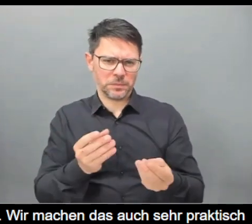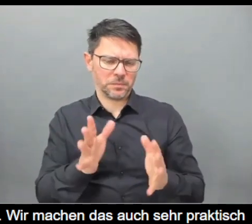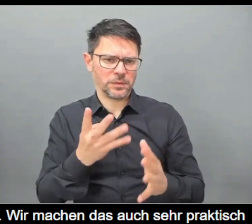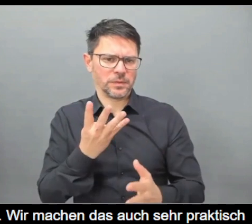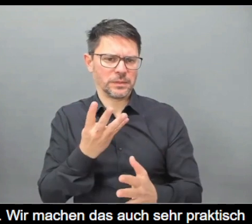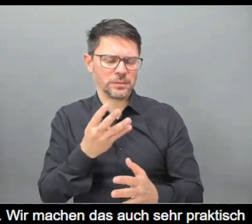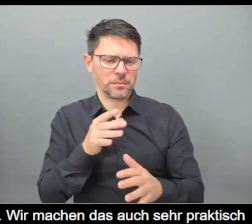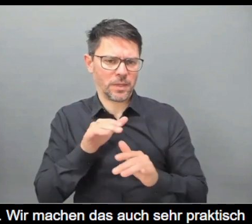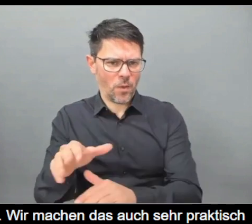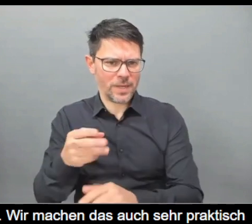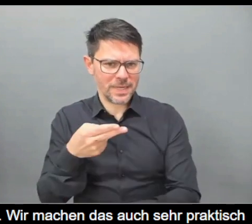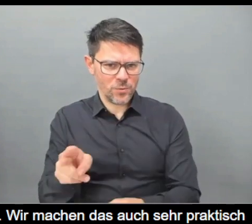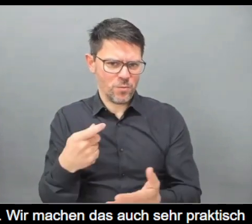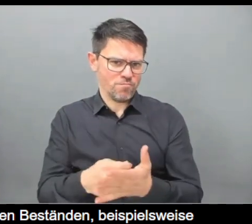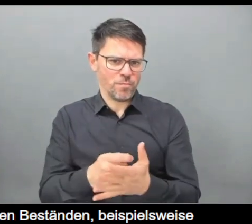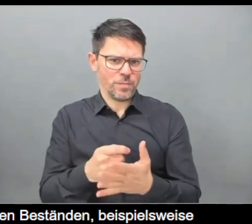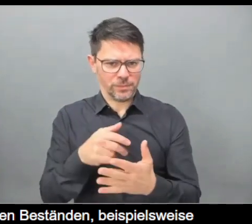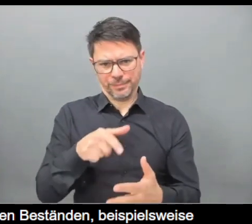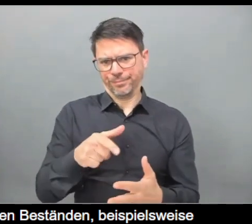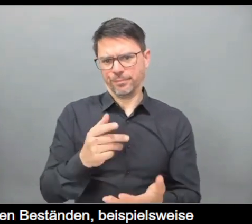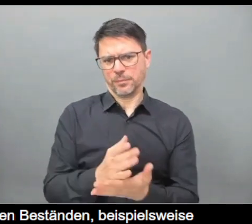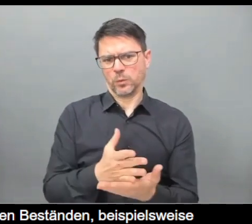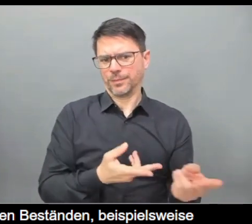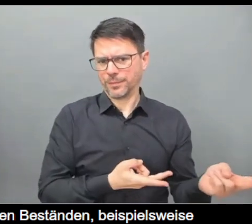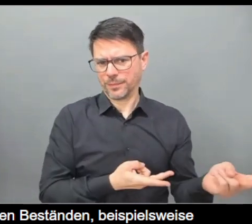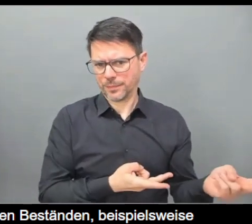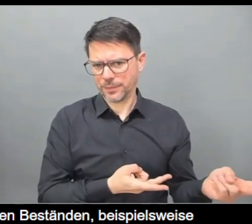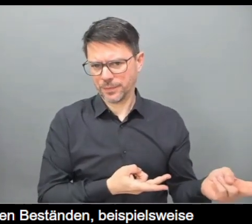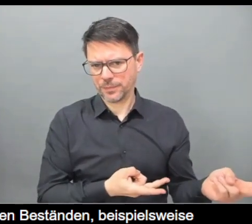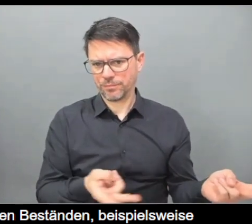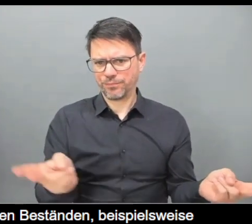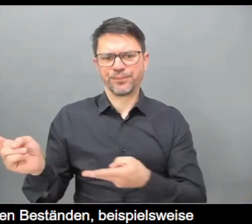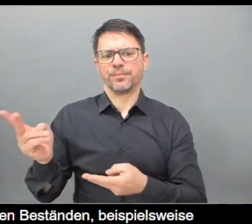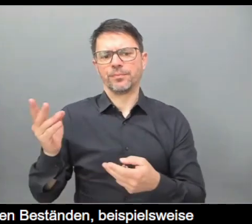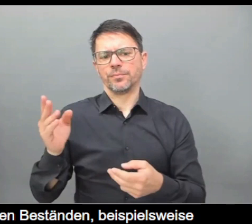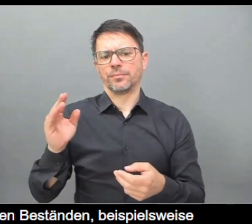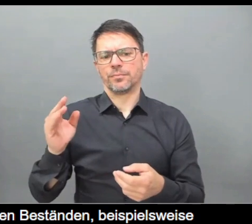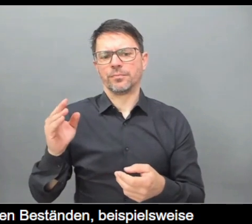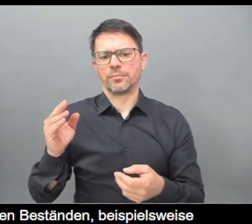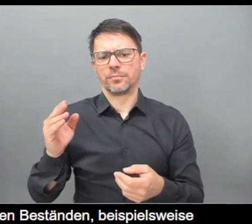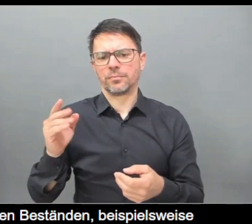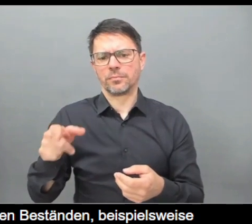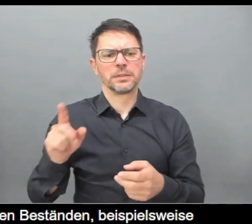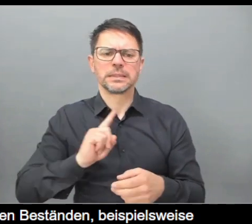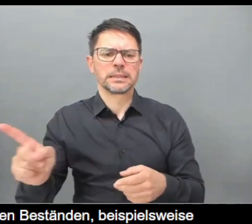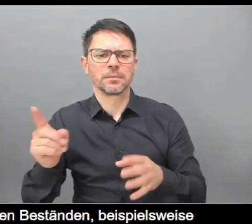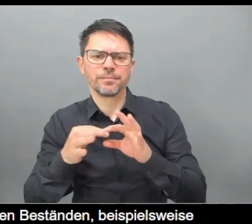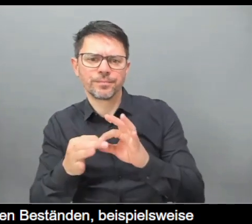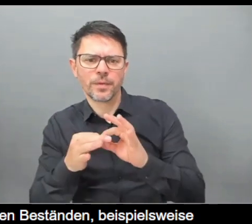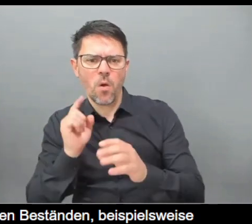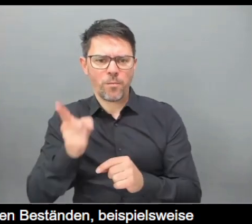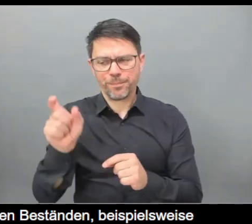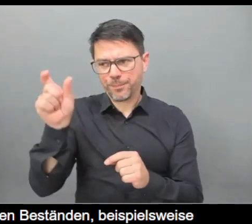Schließlich haben wir noch einen Beschluss gefasst zur Unterstützung des Ehrenamts und gemeinnütziger Vereine.